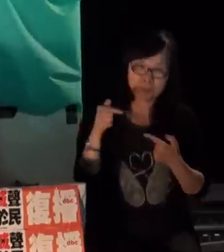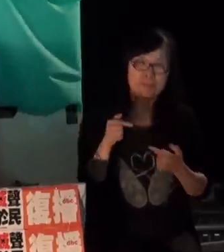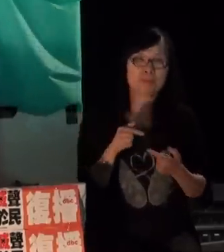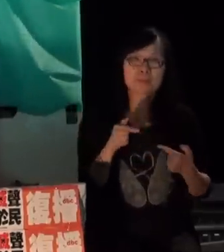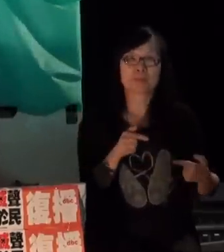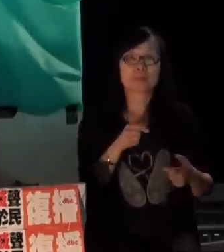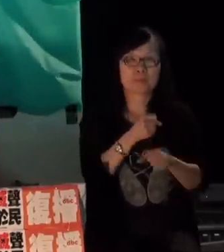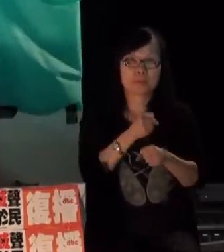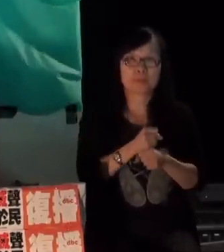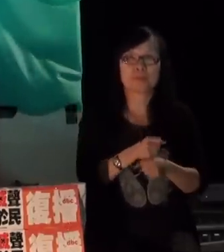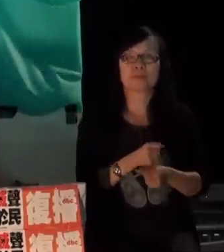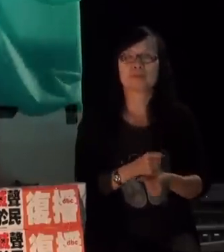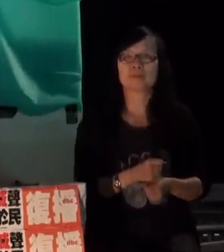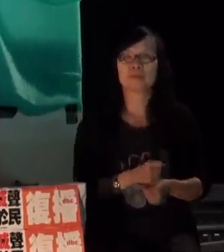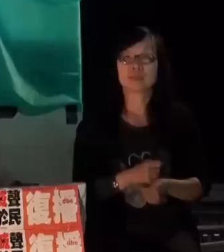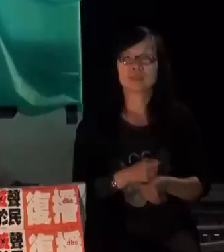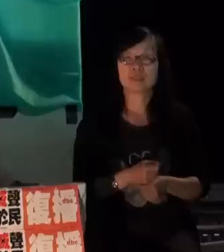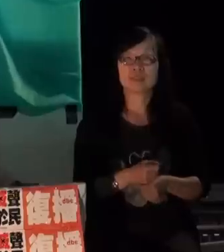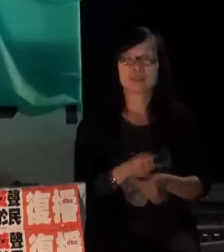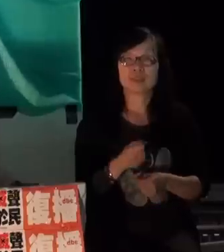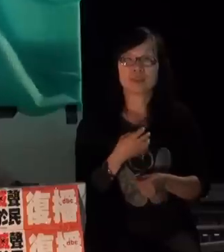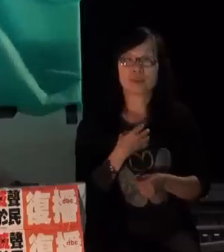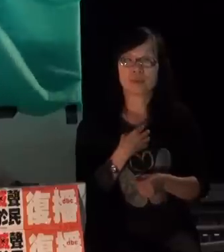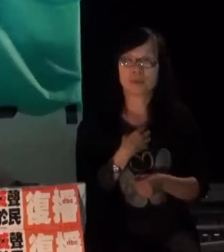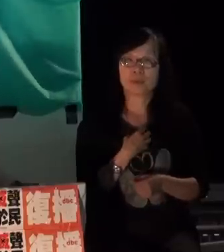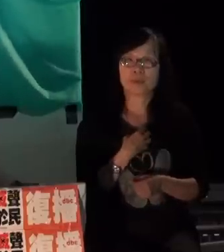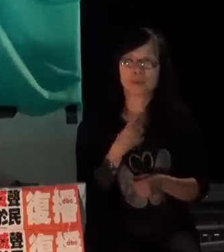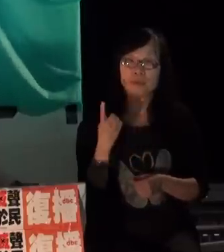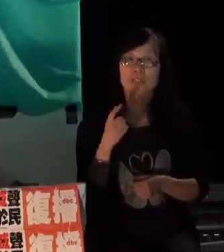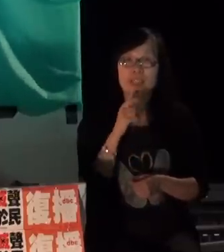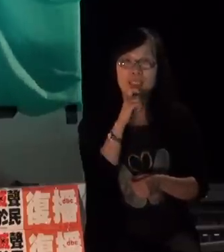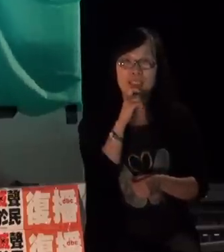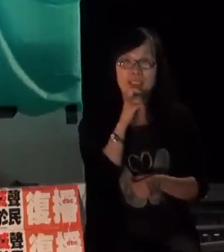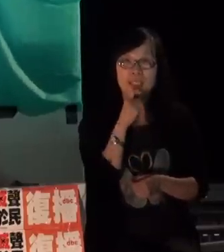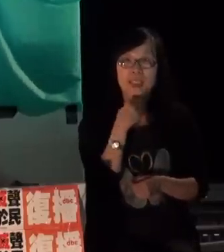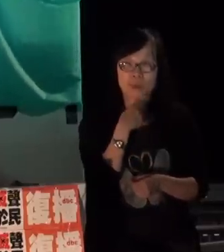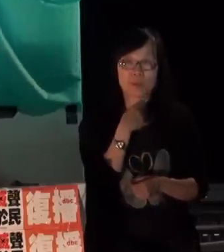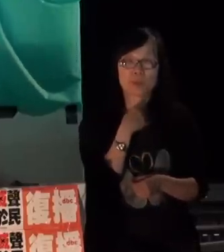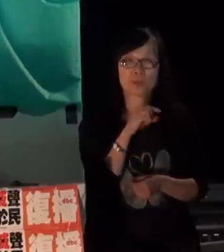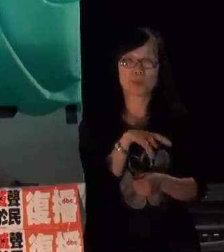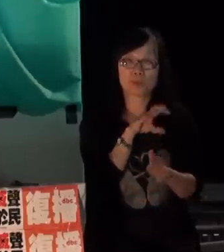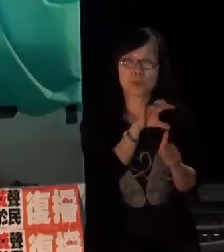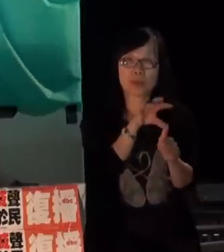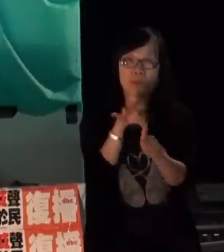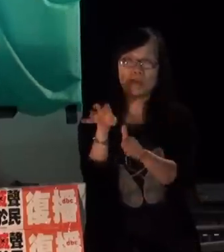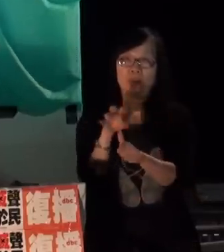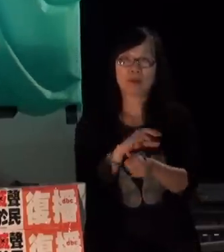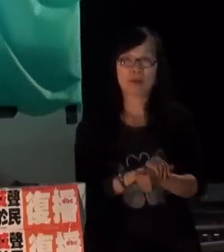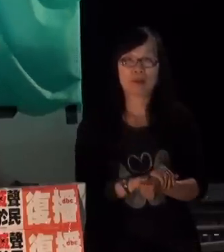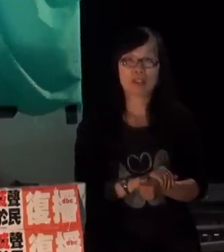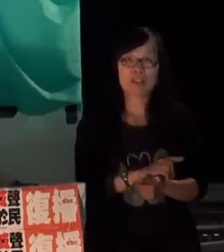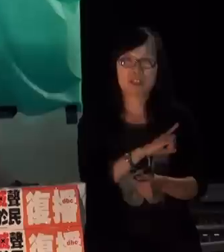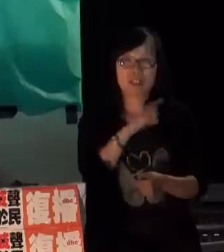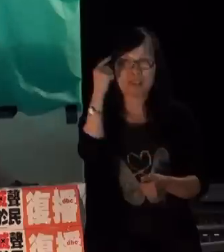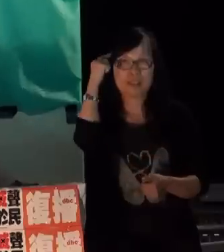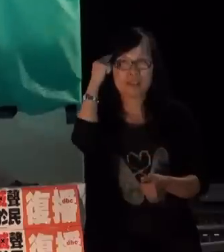嘢，即係咧有幾樣嘢，我覺得有一個咧，我覺得我都要譴責一下啲所謂自認知識分